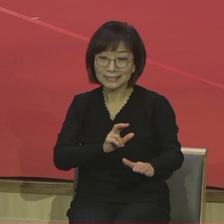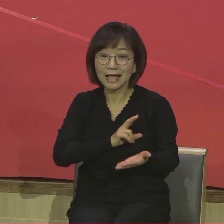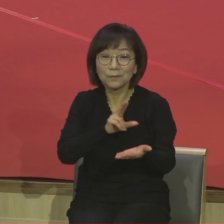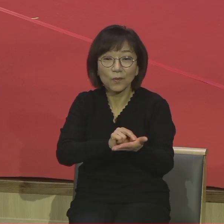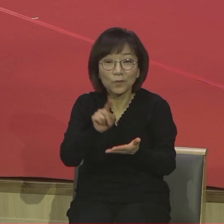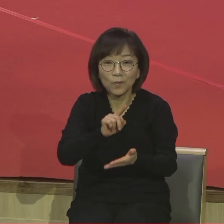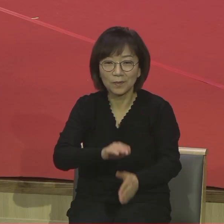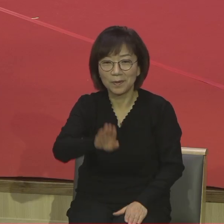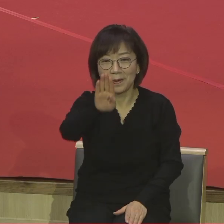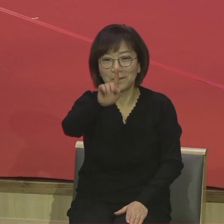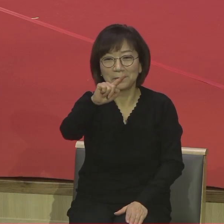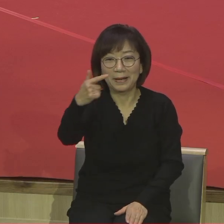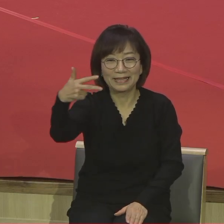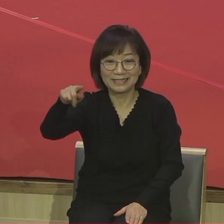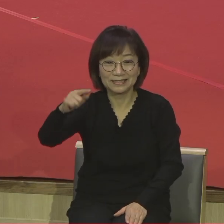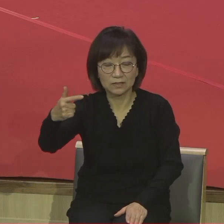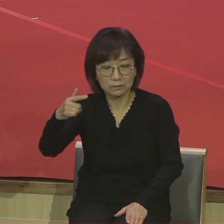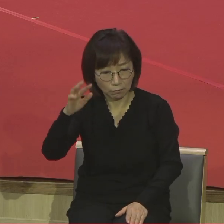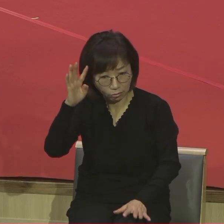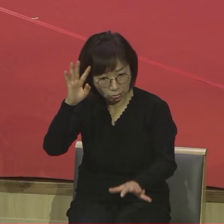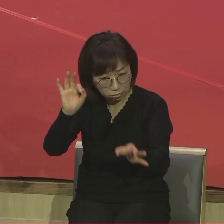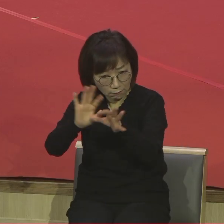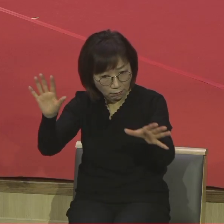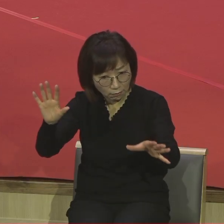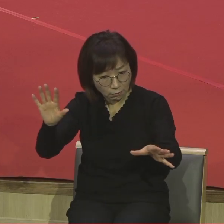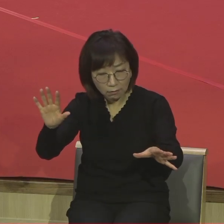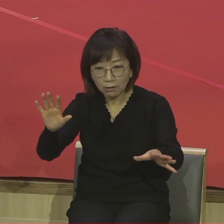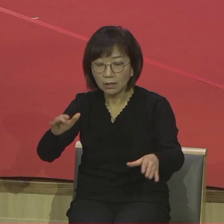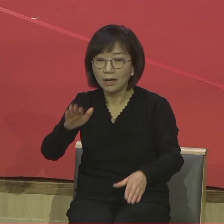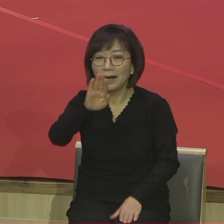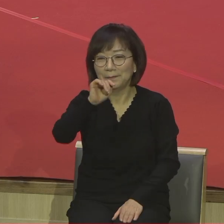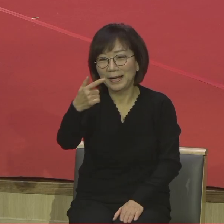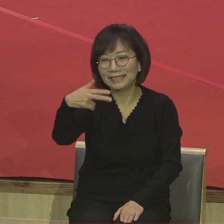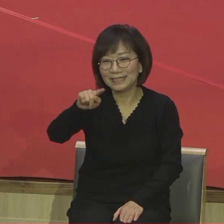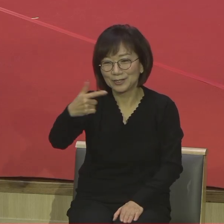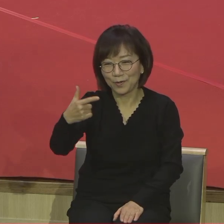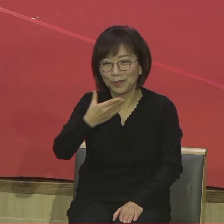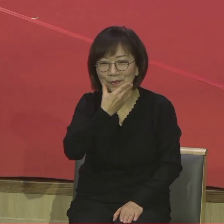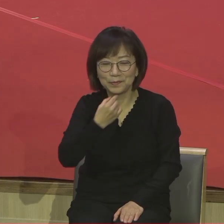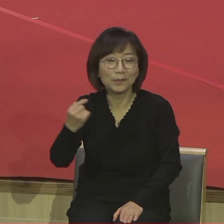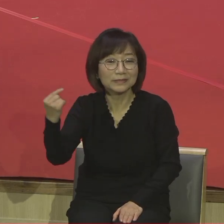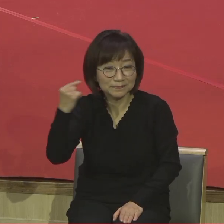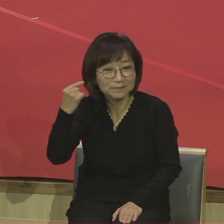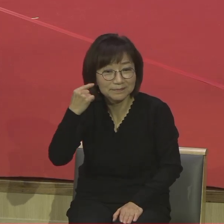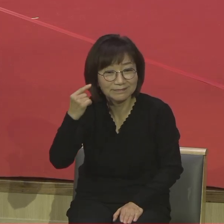뭐요? 반전의 복음으로 가득 차 있어요.